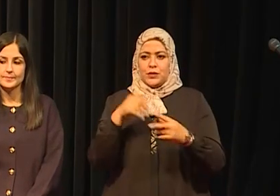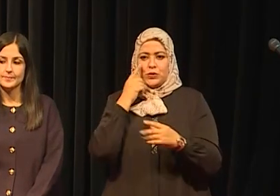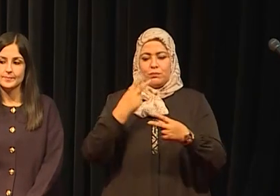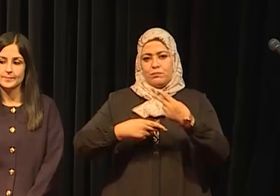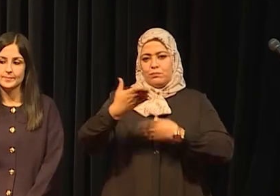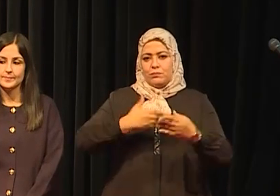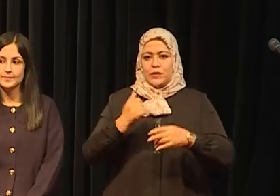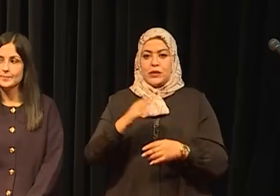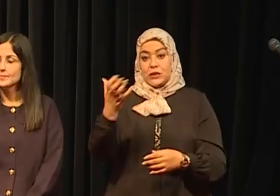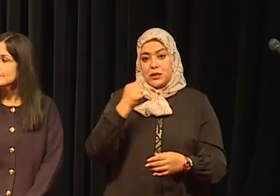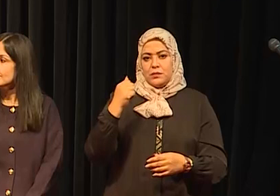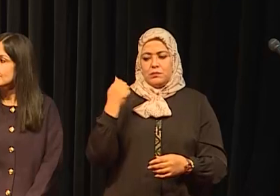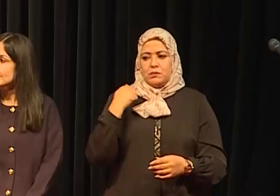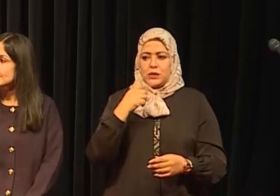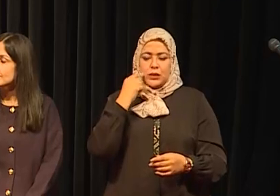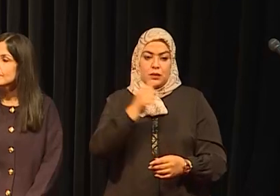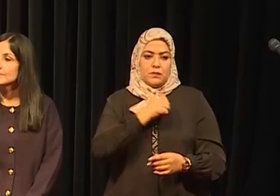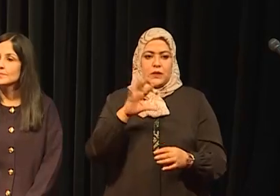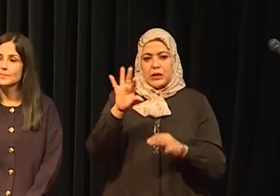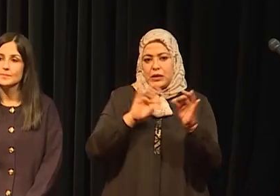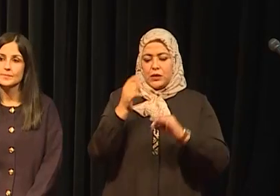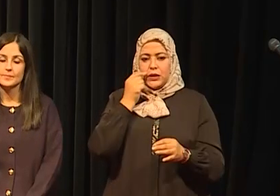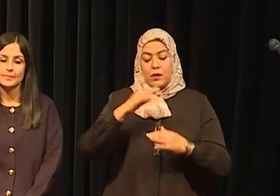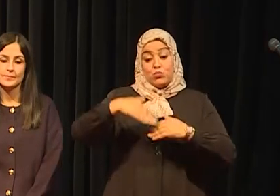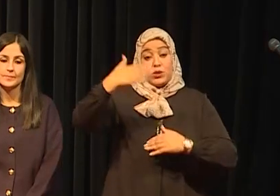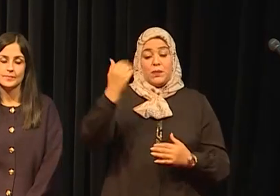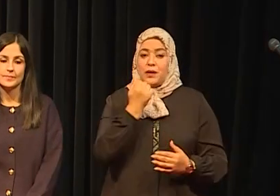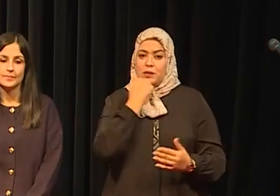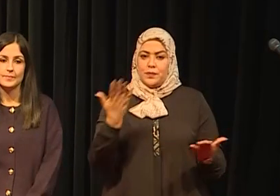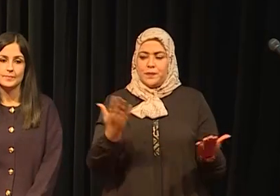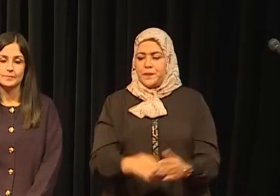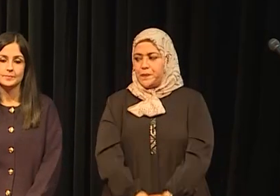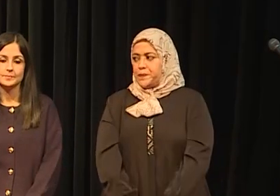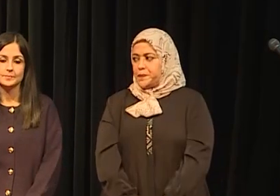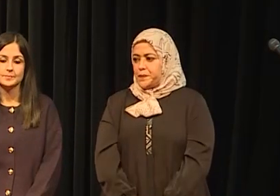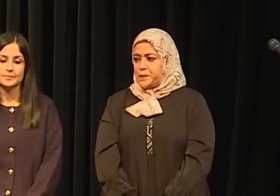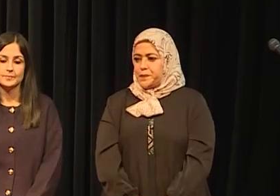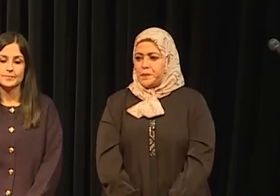وخصوصيتهم واستقلاليتهم وكذا خياراتهم المستقبلية.